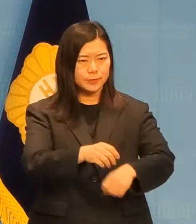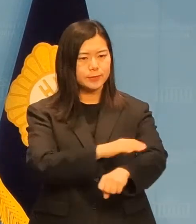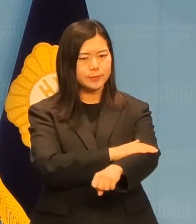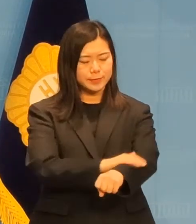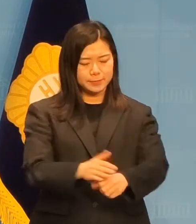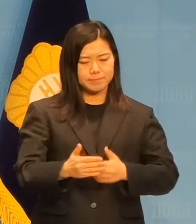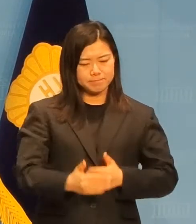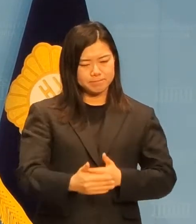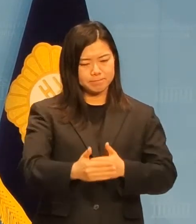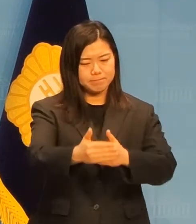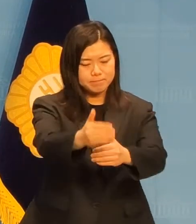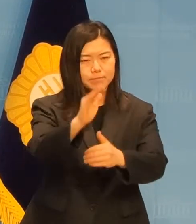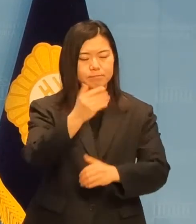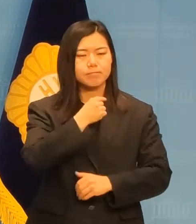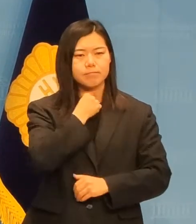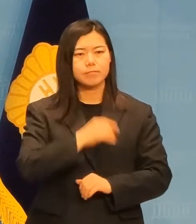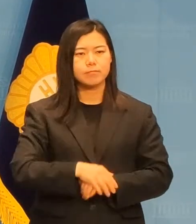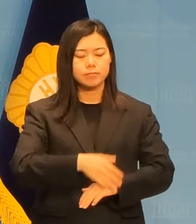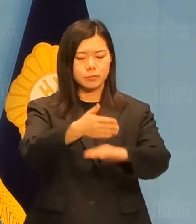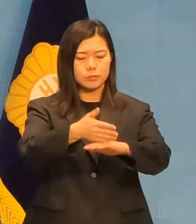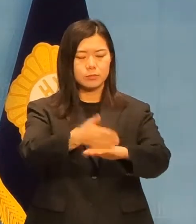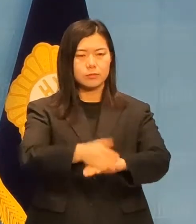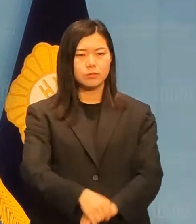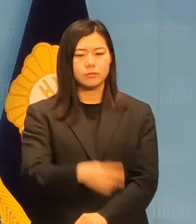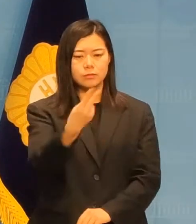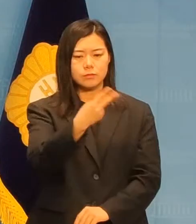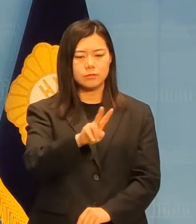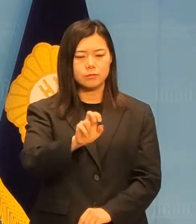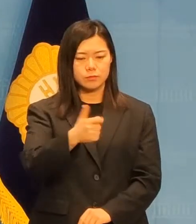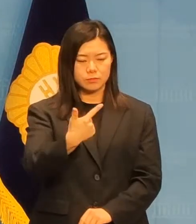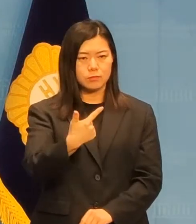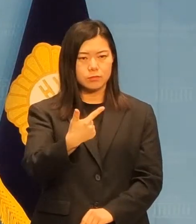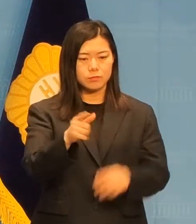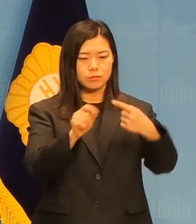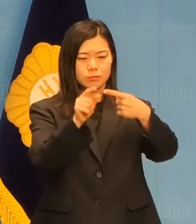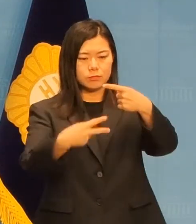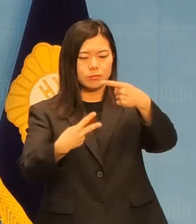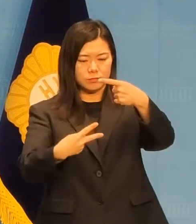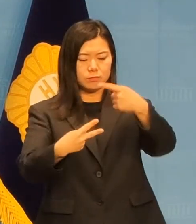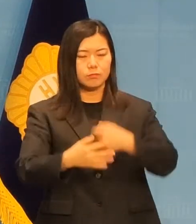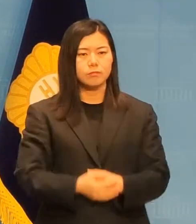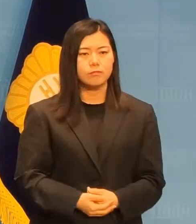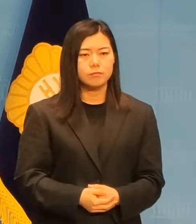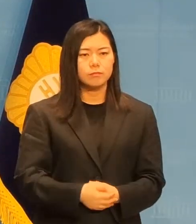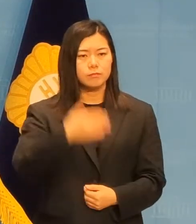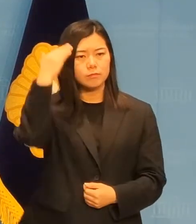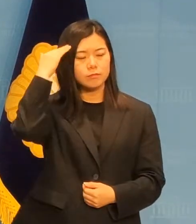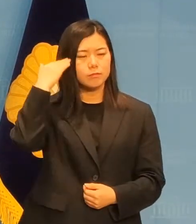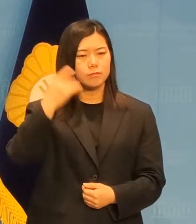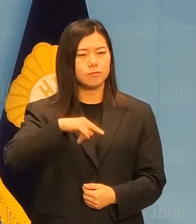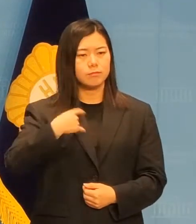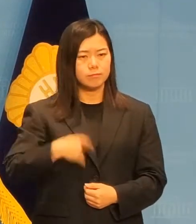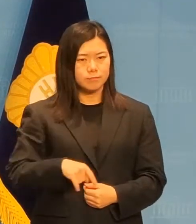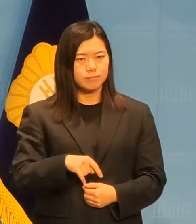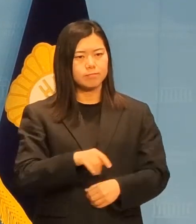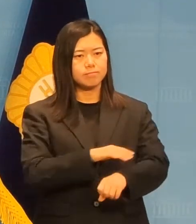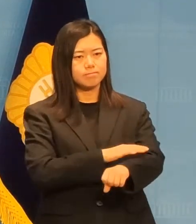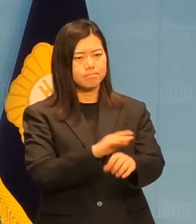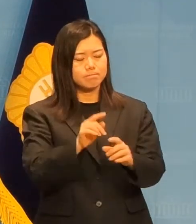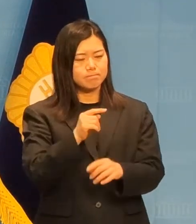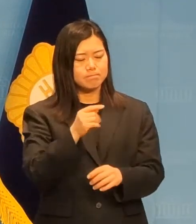걸어갈 것을 촉구합니다. 감사합니다. 2026년 1월 2일 한중관계의 아름다운